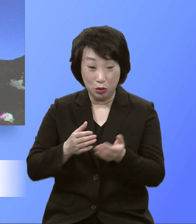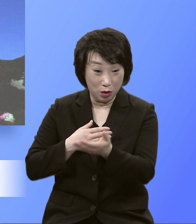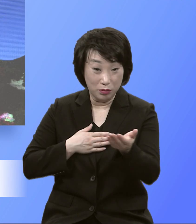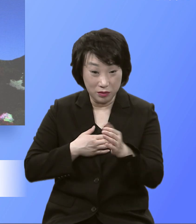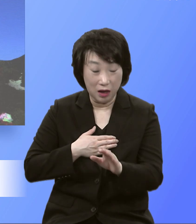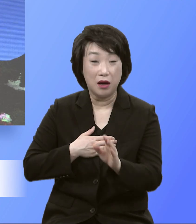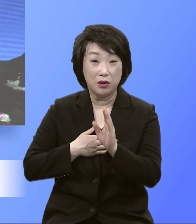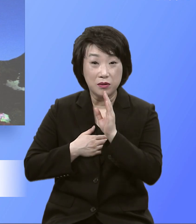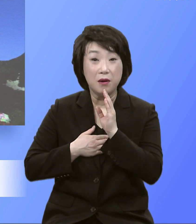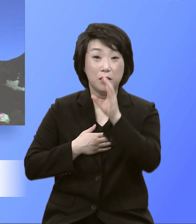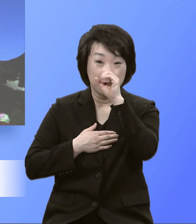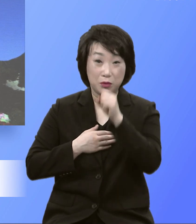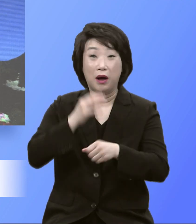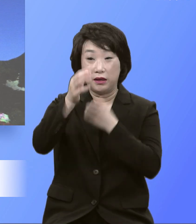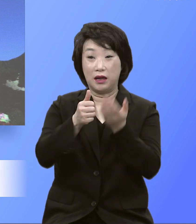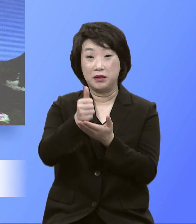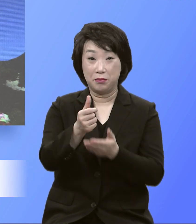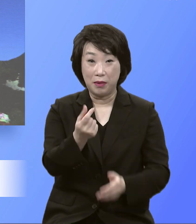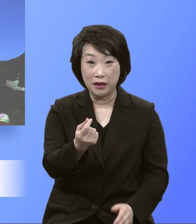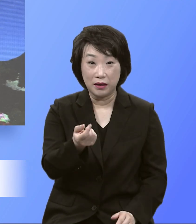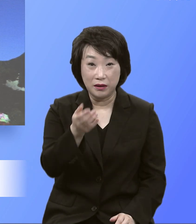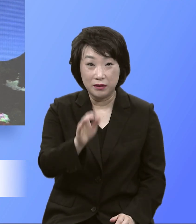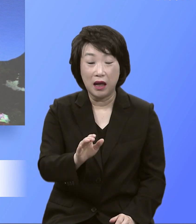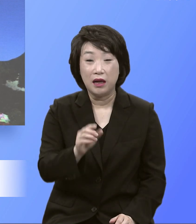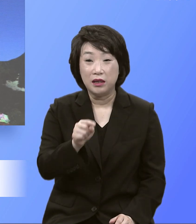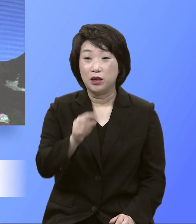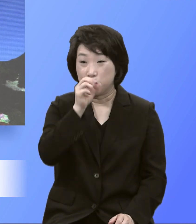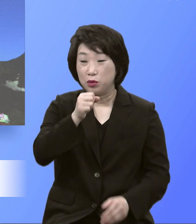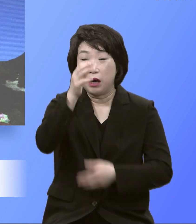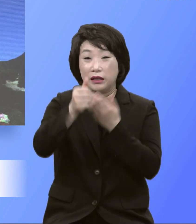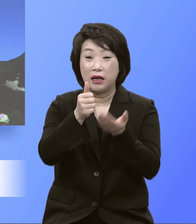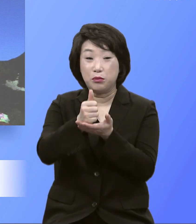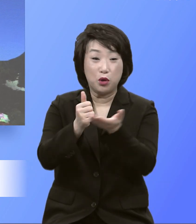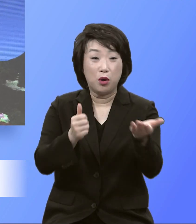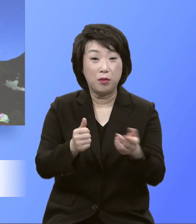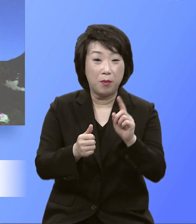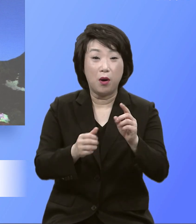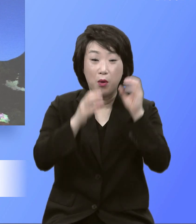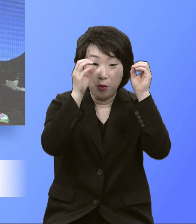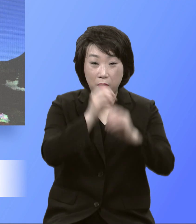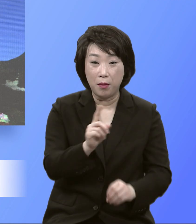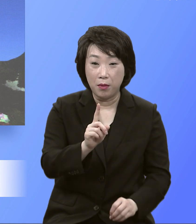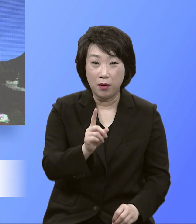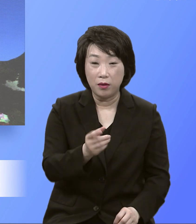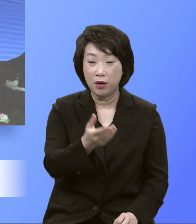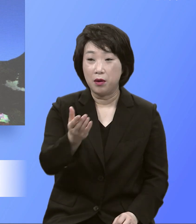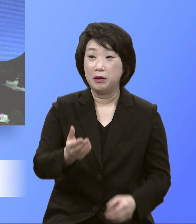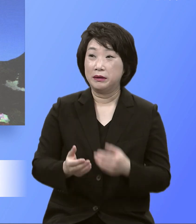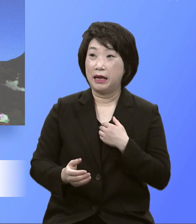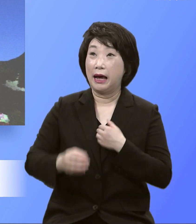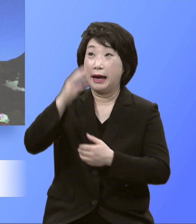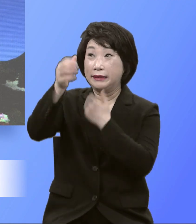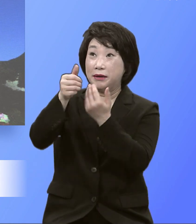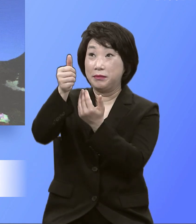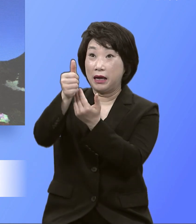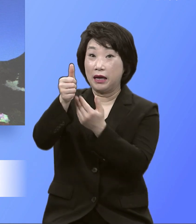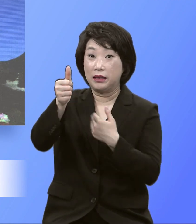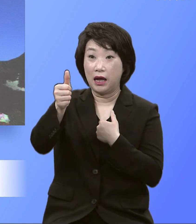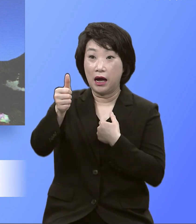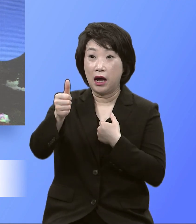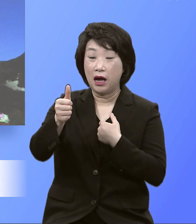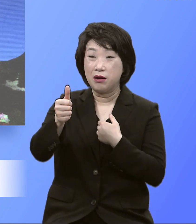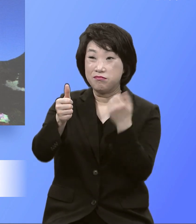좋으신 하나님이지. 그런데 이 좋으신 하나님을 어떻게 좋으신 하나님이냐? 내가 하나님께